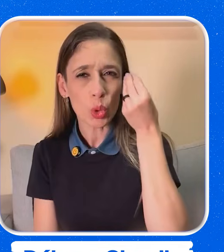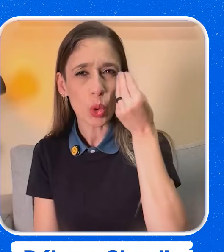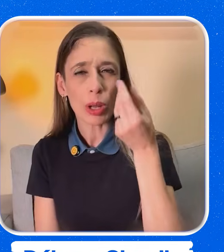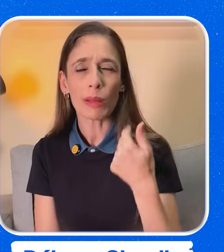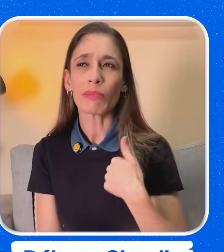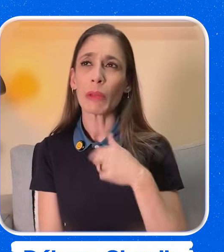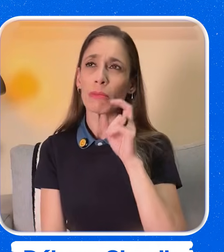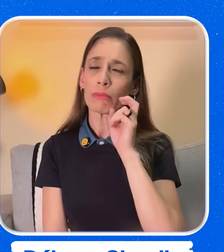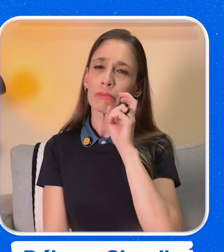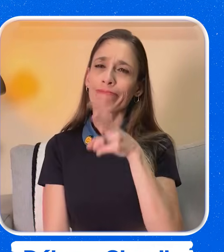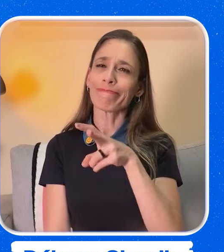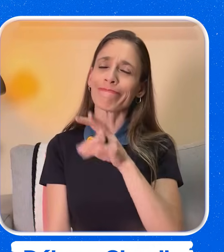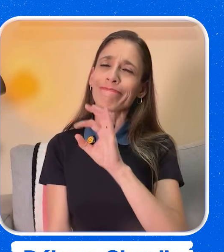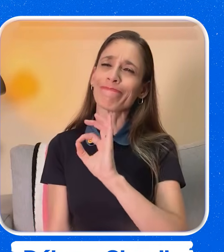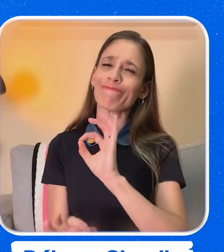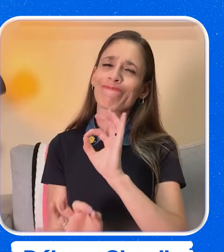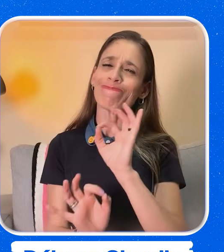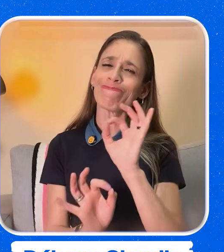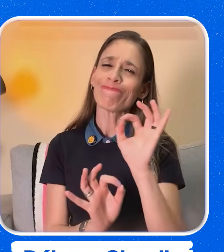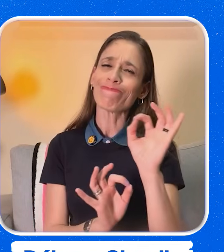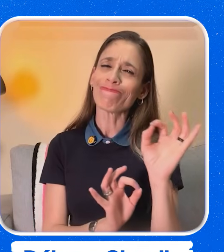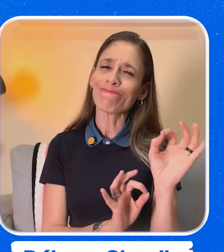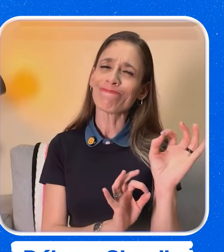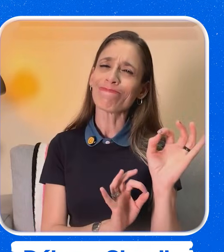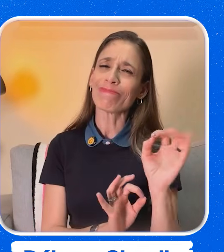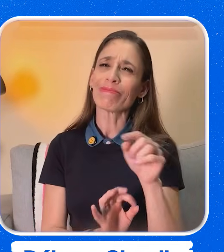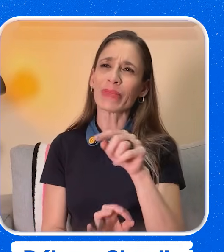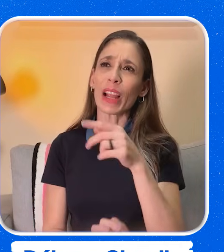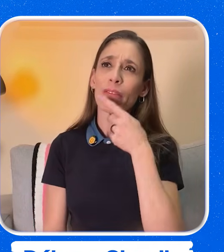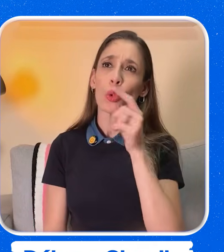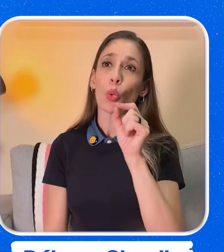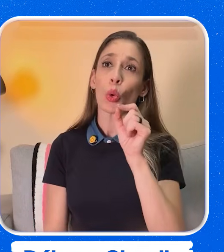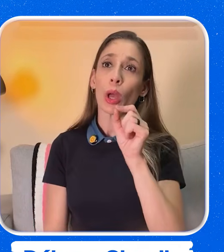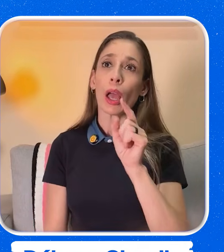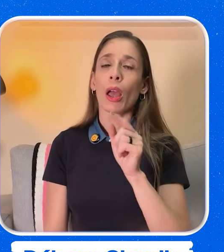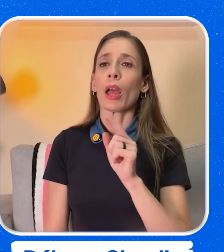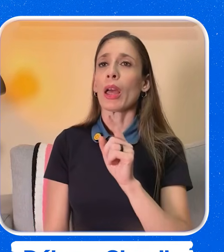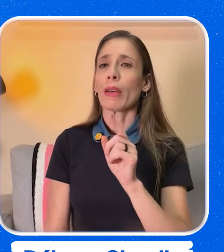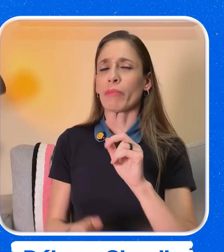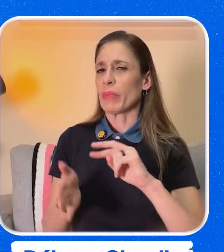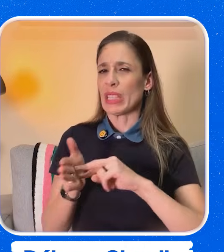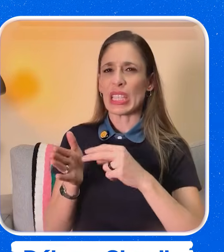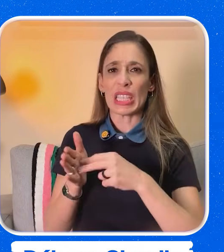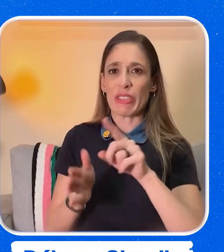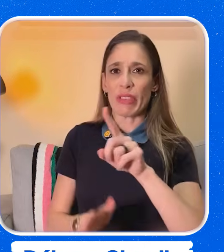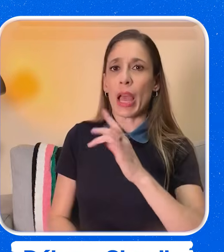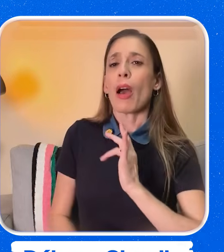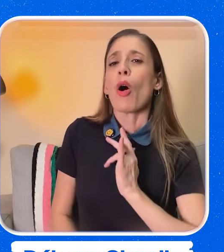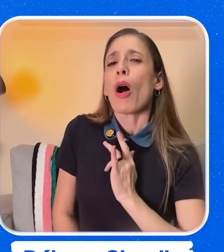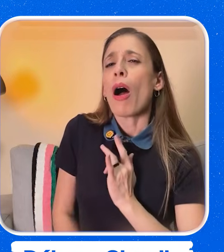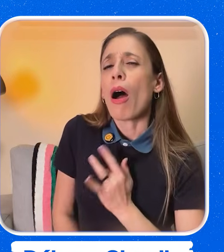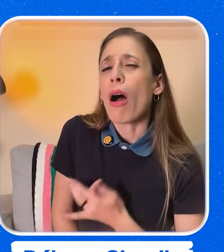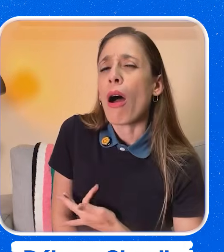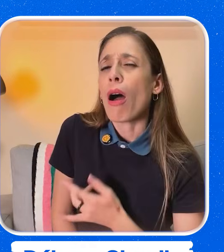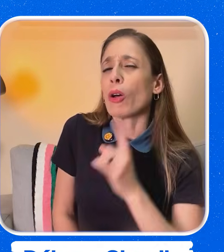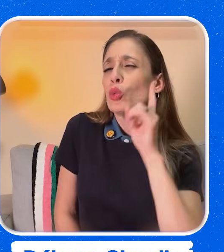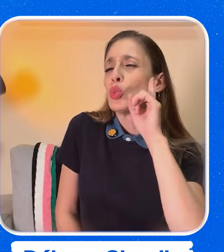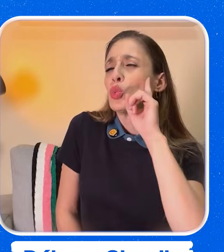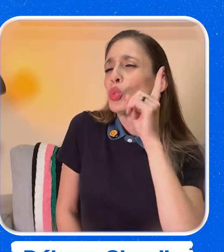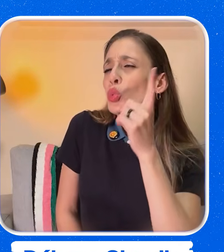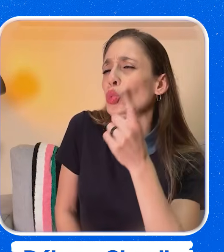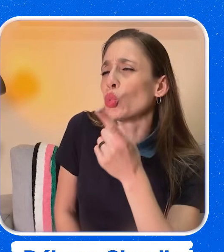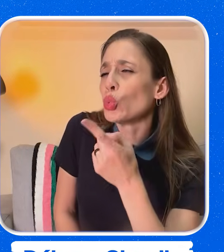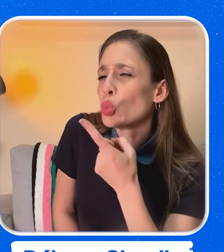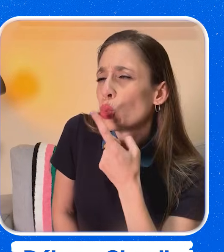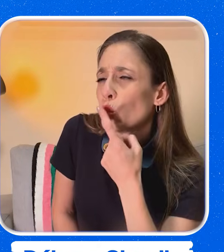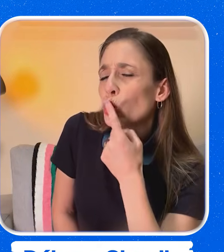não é vitimizar, né, a comunidade surda, porque fica parecendo que a gente está